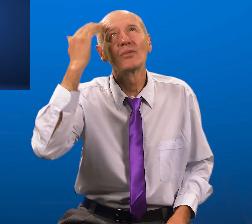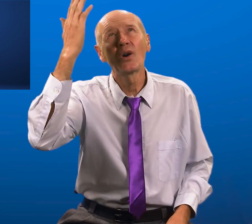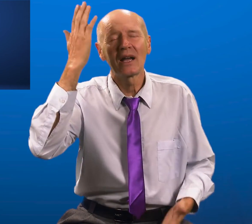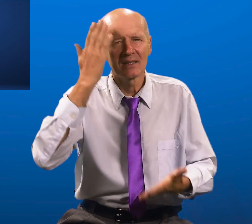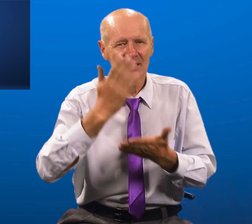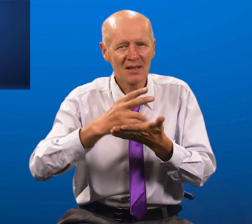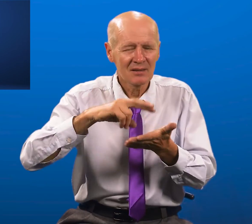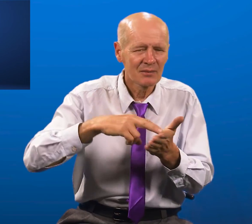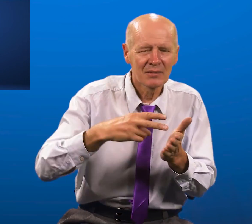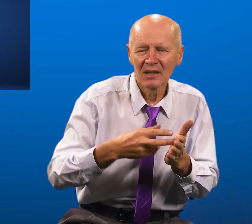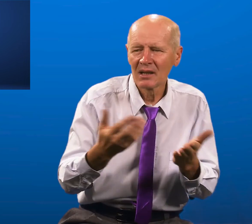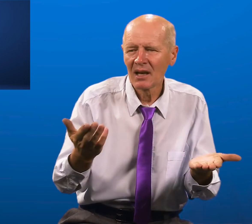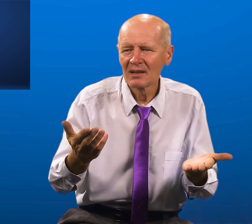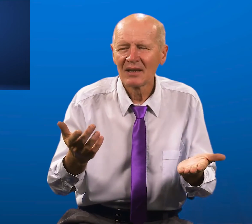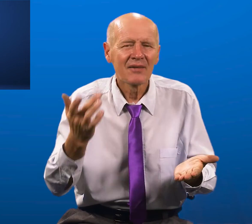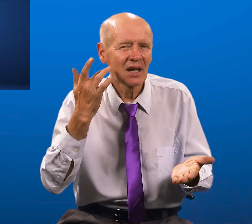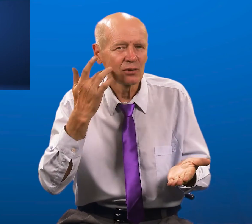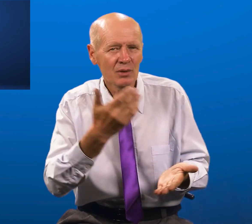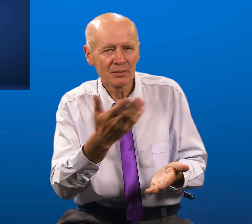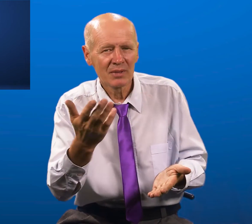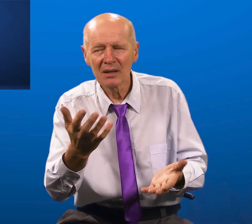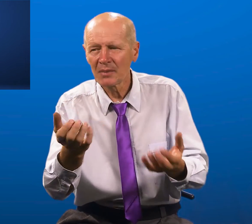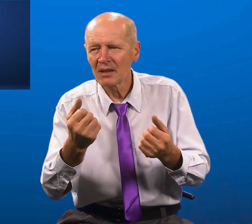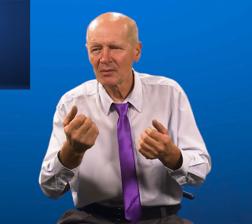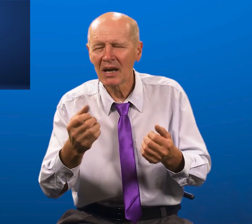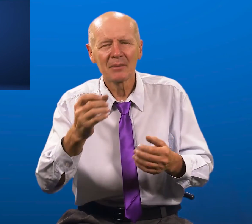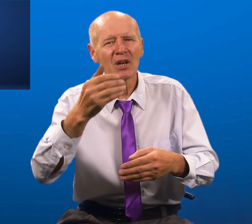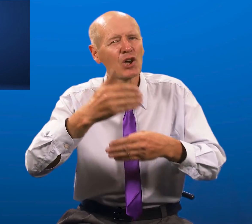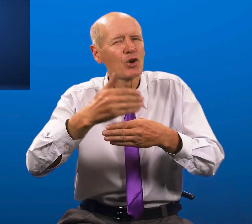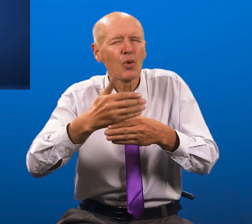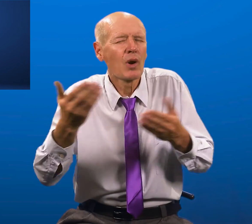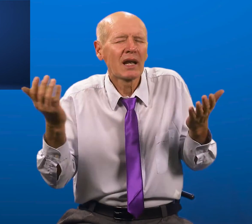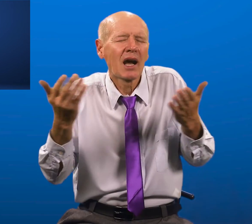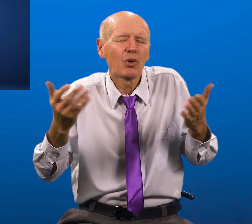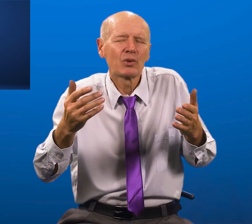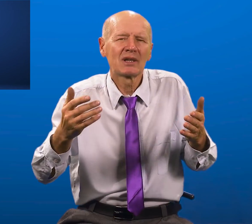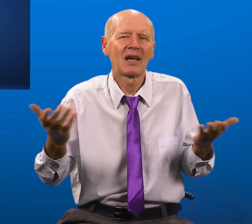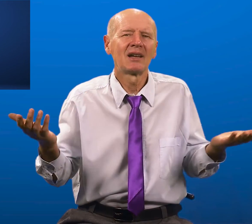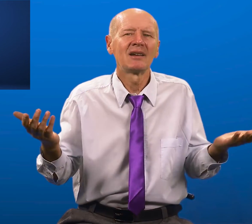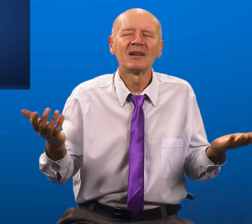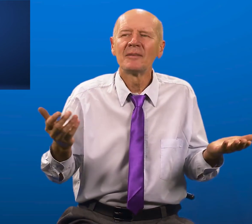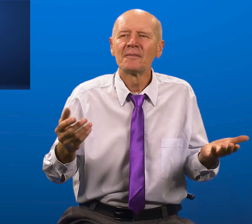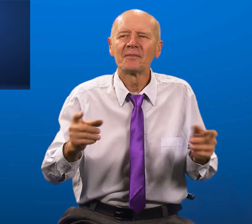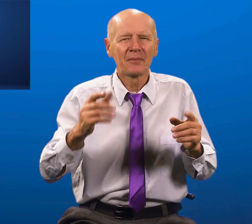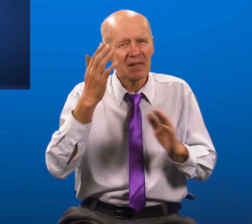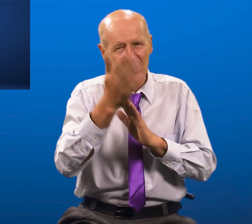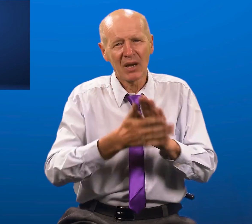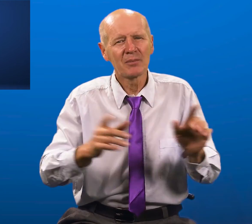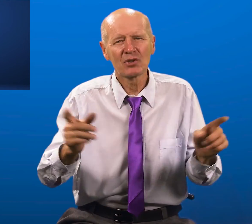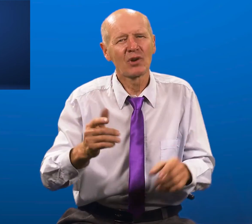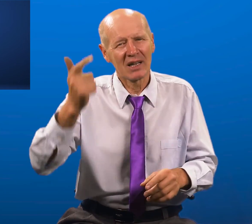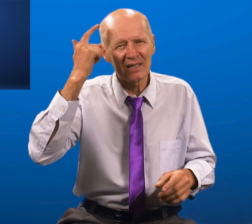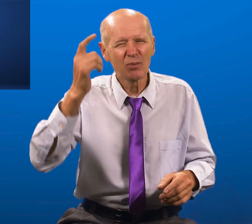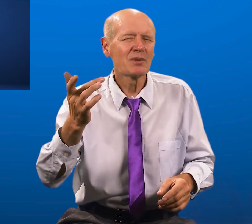в котором мы с вами принимаем не последнюю роль, мы с вами должны понимать, что Господь будет